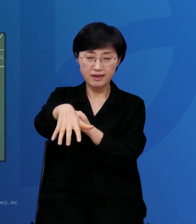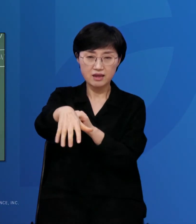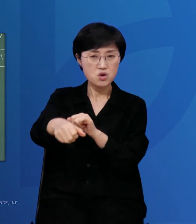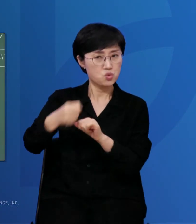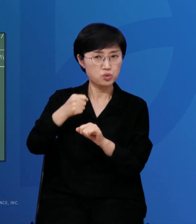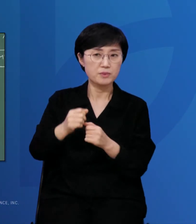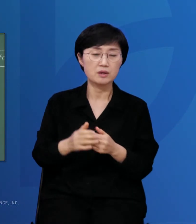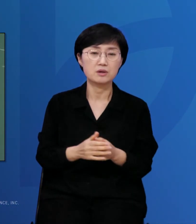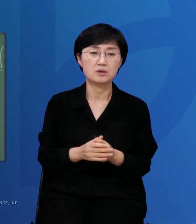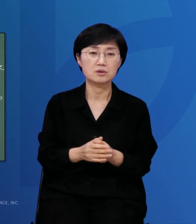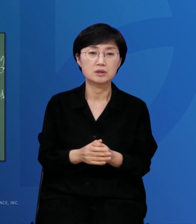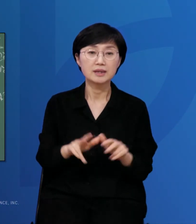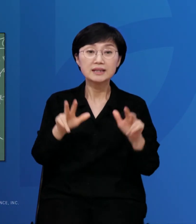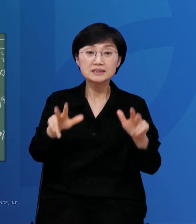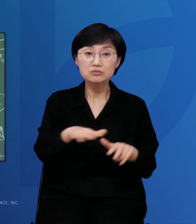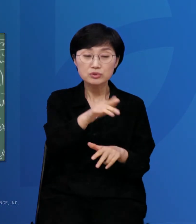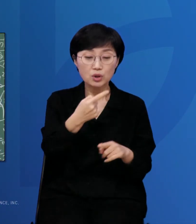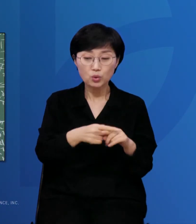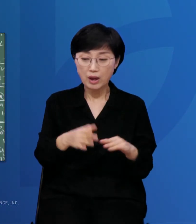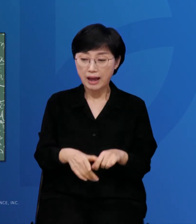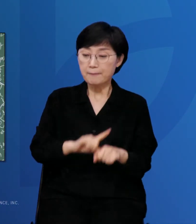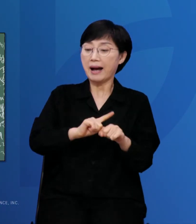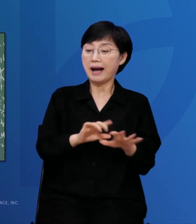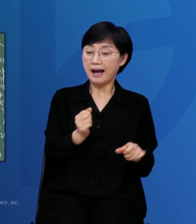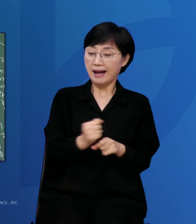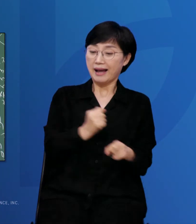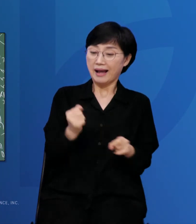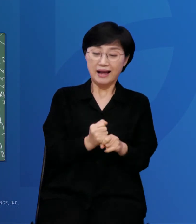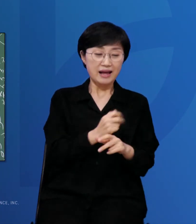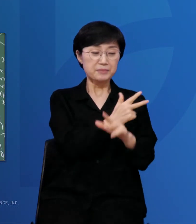지금 우리 이제 와서요, 뭐 비대면 비대면 얘기하고 있어.